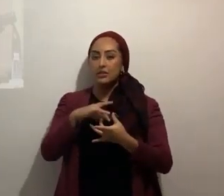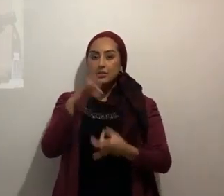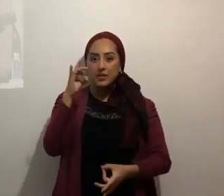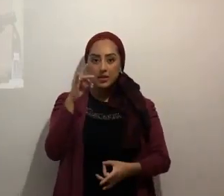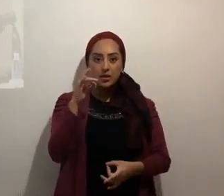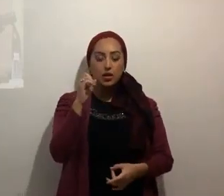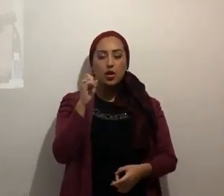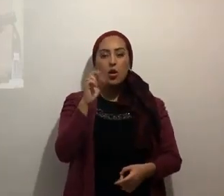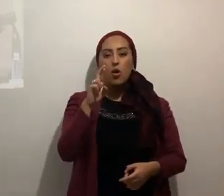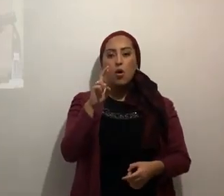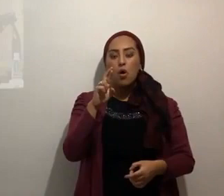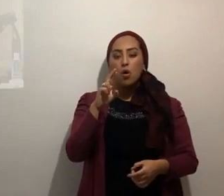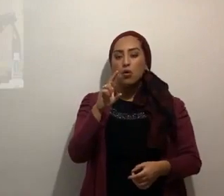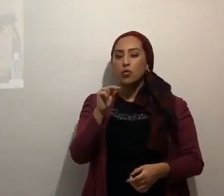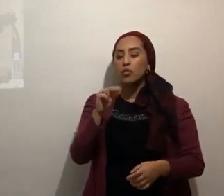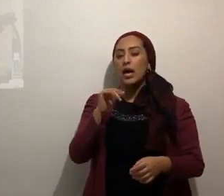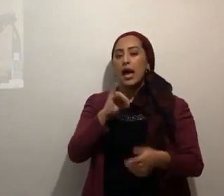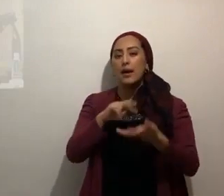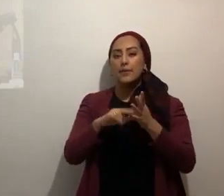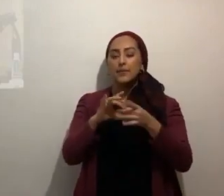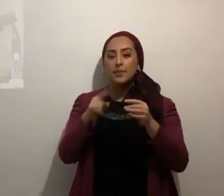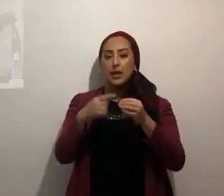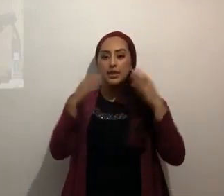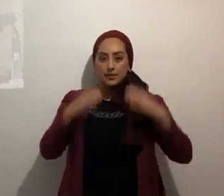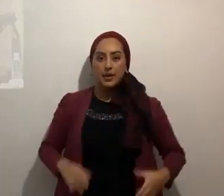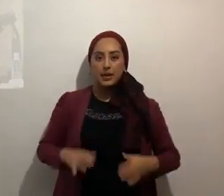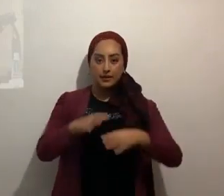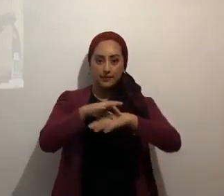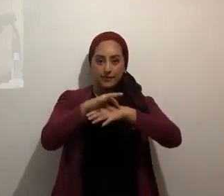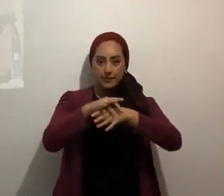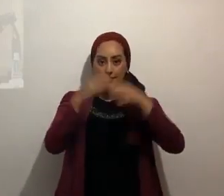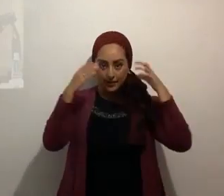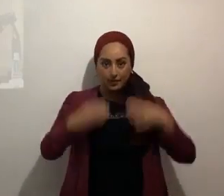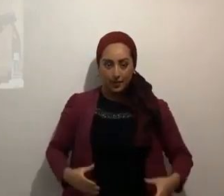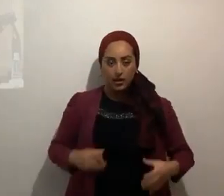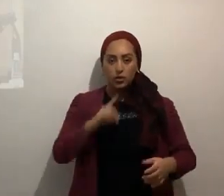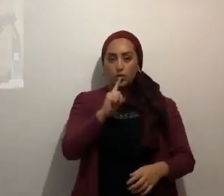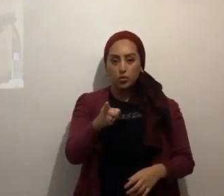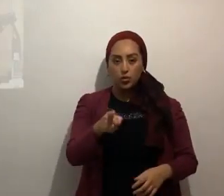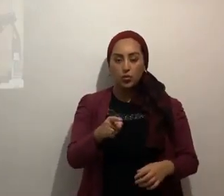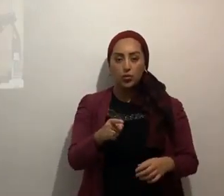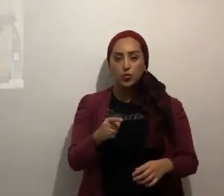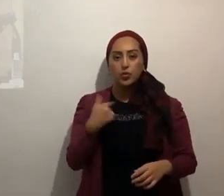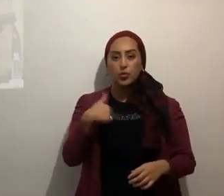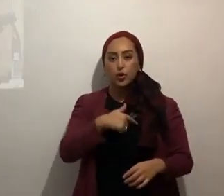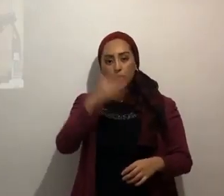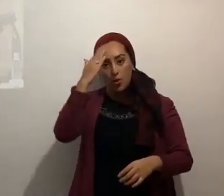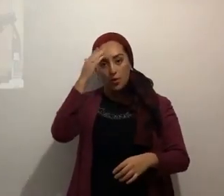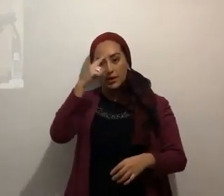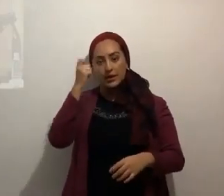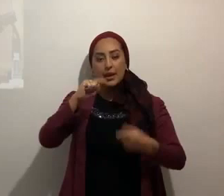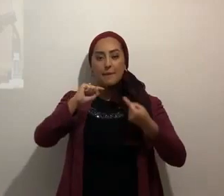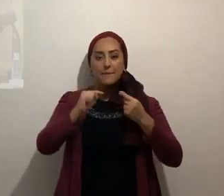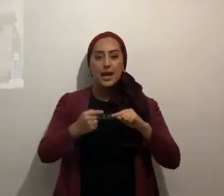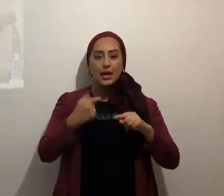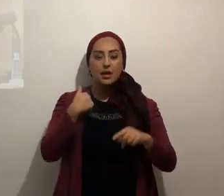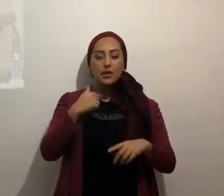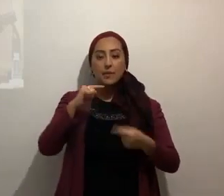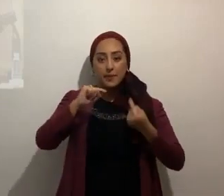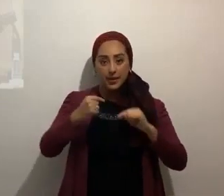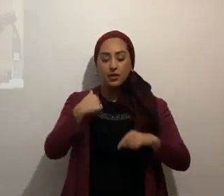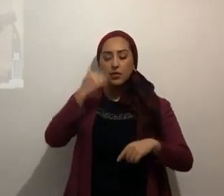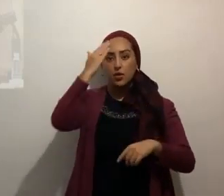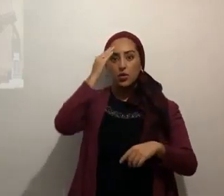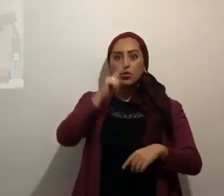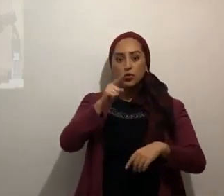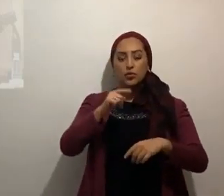al alma. No, me estoy refiriendo al cuerpo. Es real, sí. ¿Cómo lo podemos saber? Por el dolor. Por el dolor nos damos cuenta que es